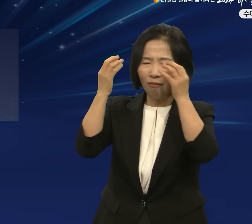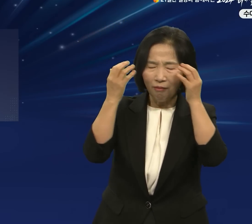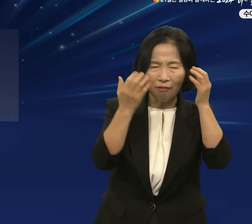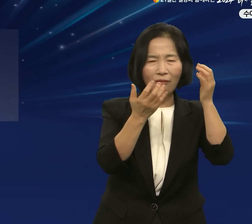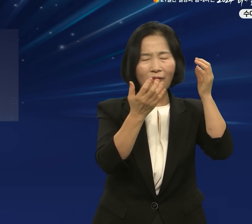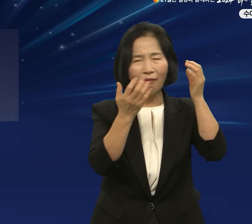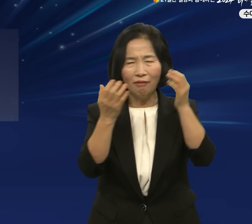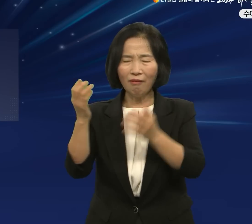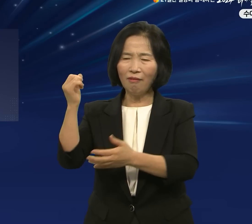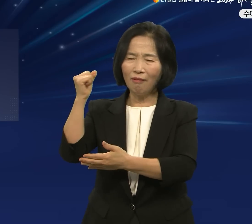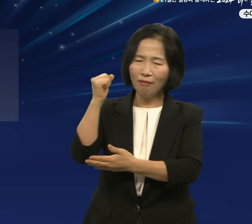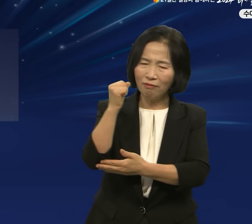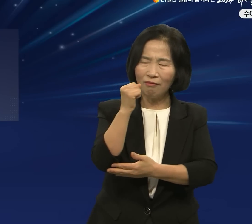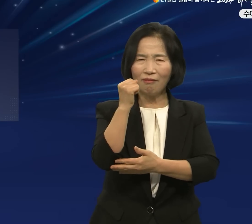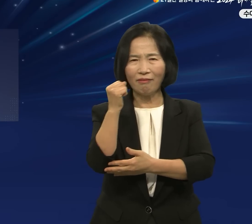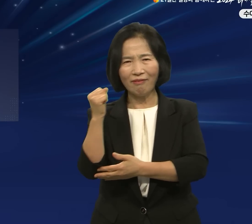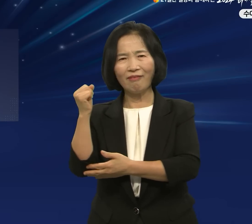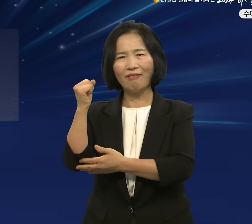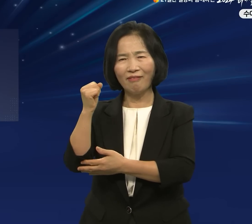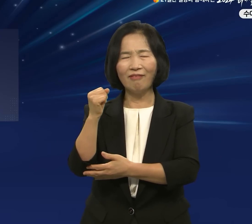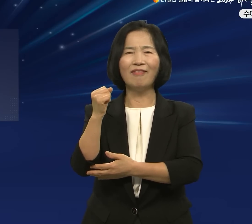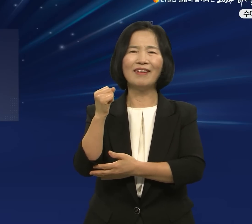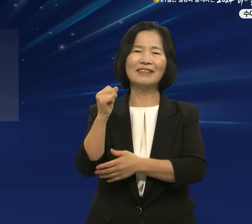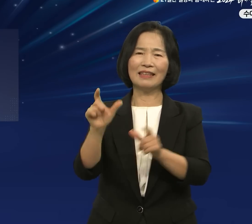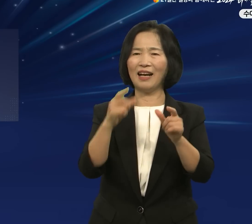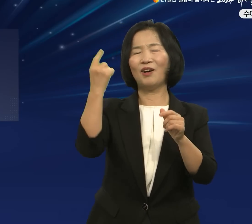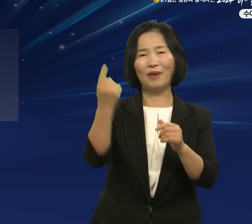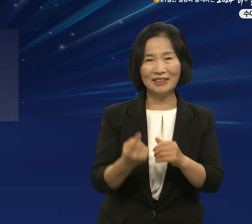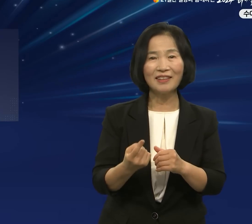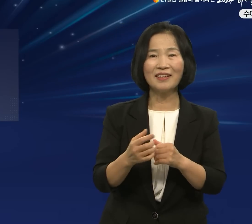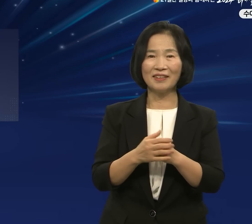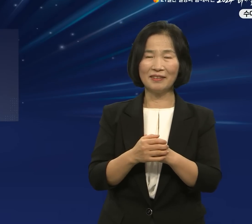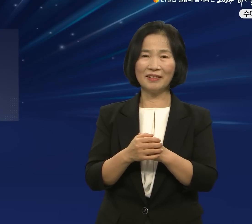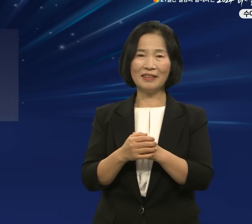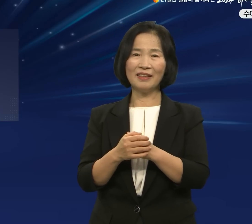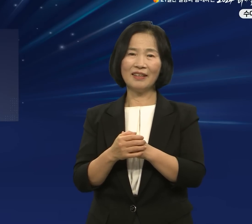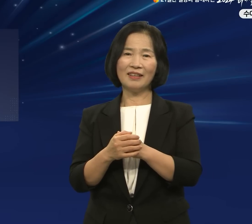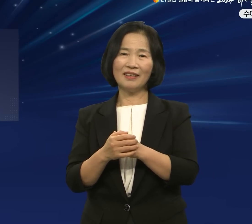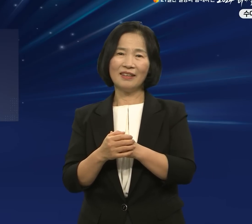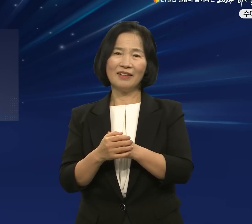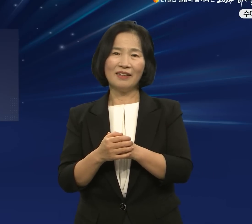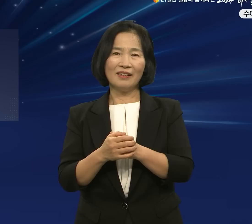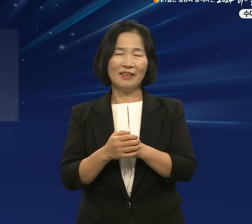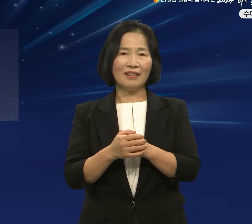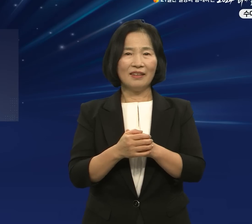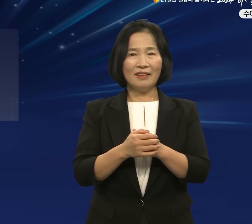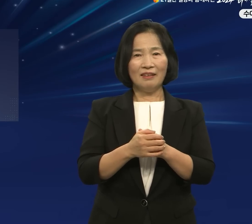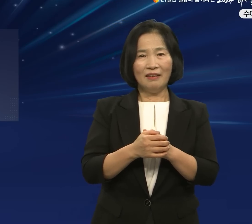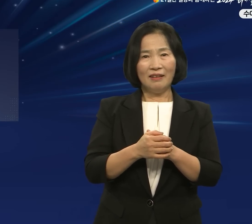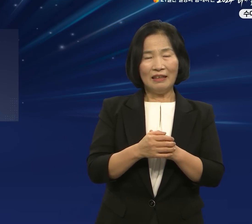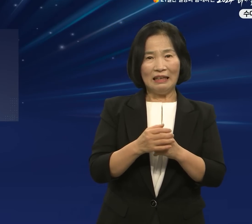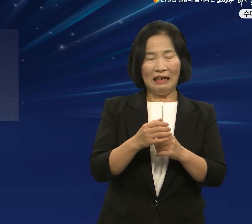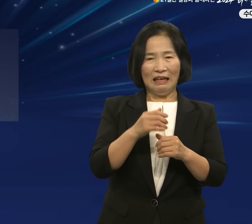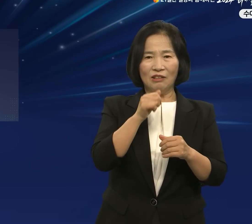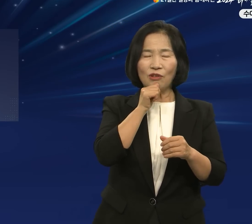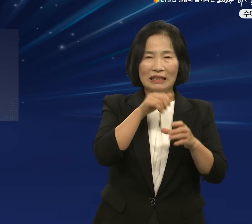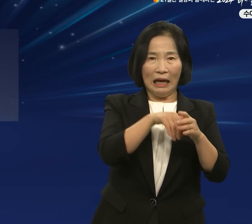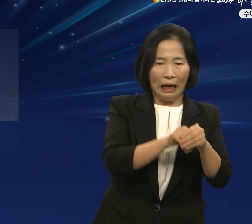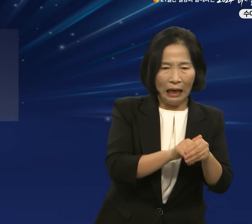왔습니다. 산을 빨빨 부는 고사하고 된장 냄새, 간장 냄새로